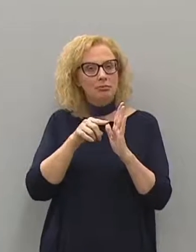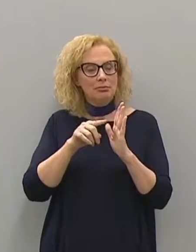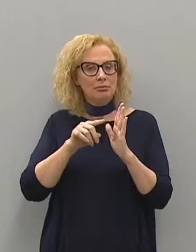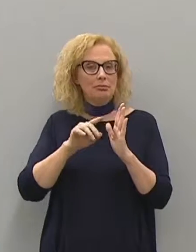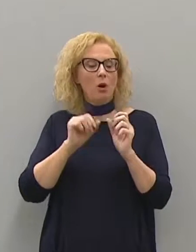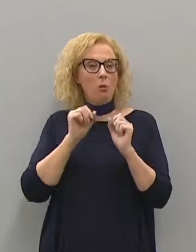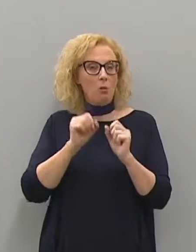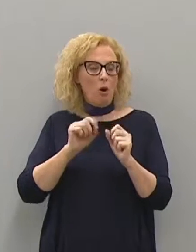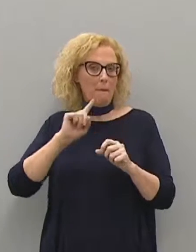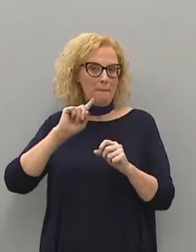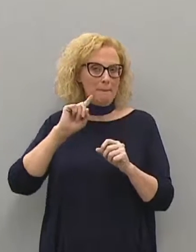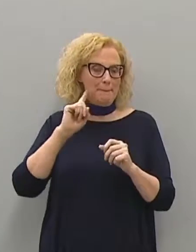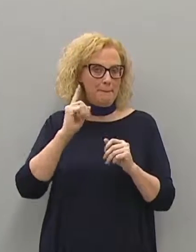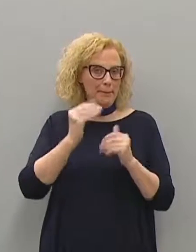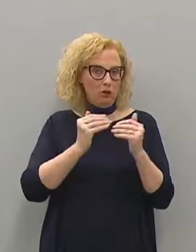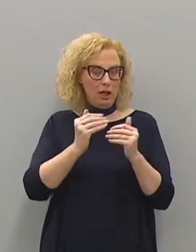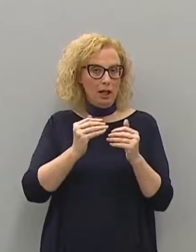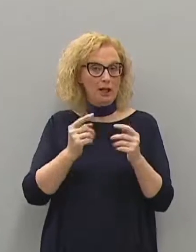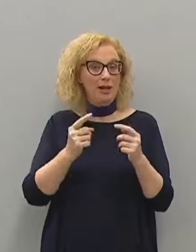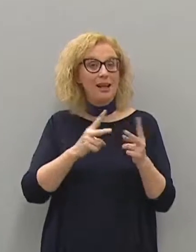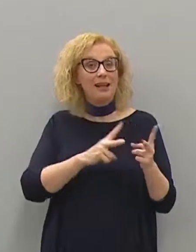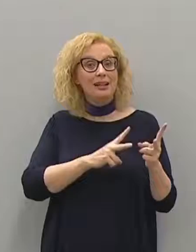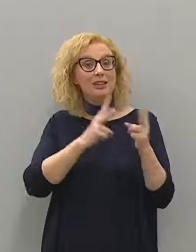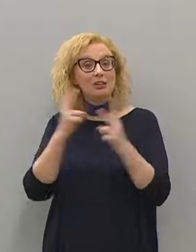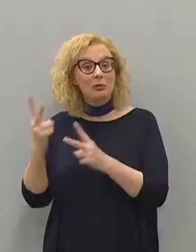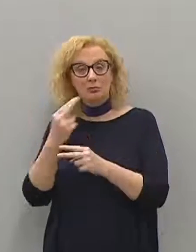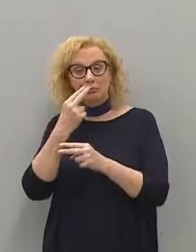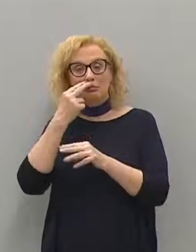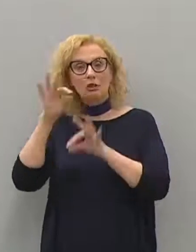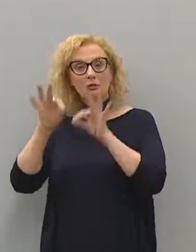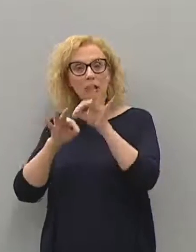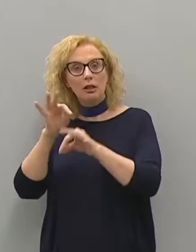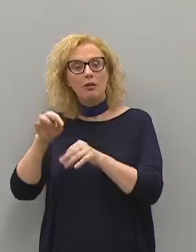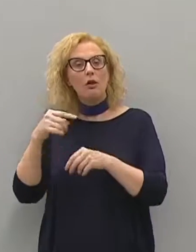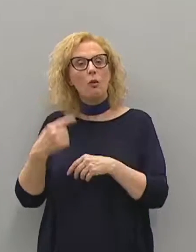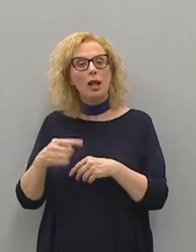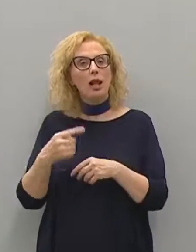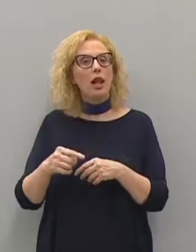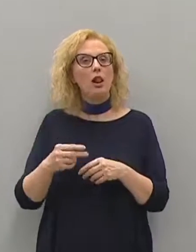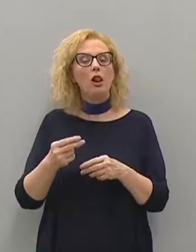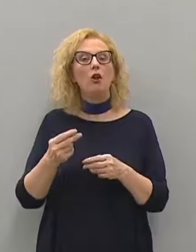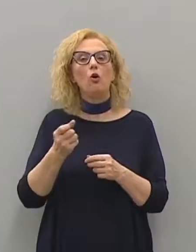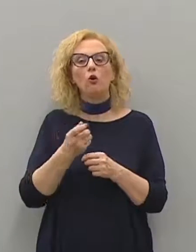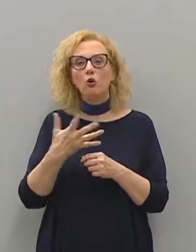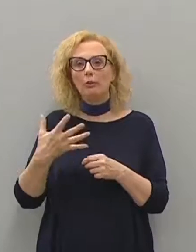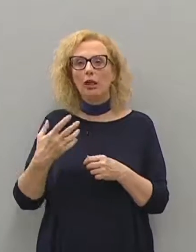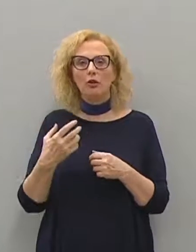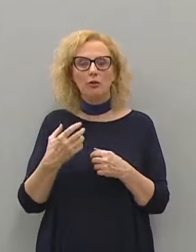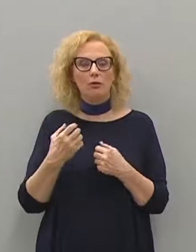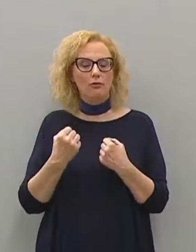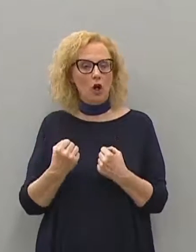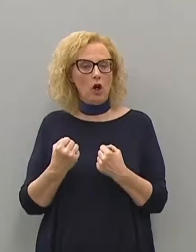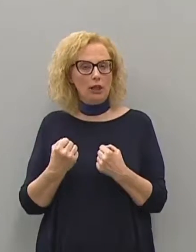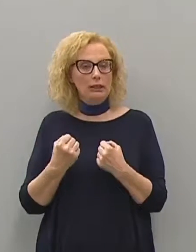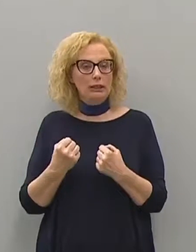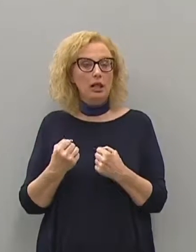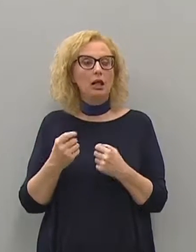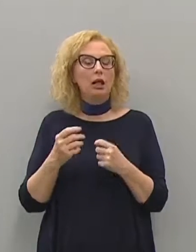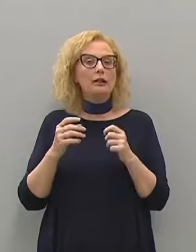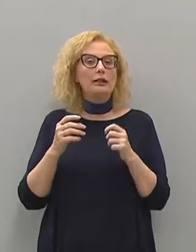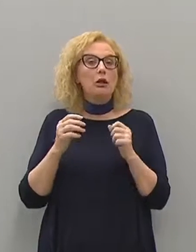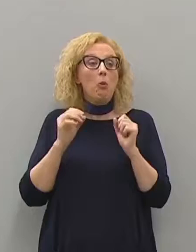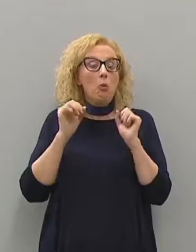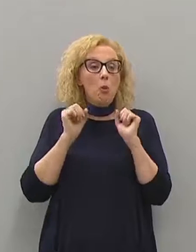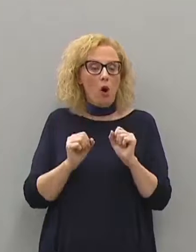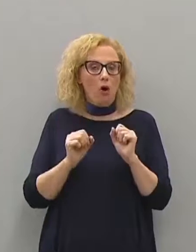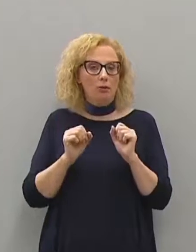il dato dell'ospedalizzazione delle terapie intensive è un dato oggettivamente molto critico che potrebbe anche però non lo sappiamo